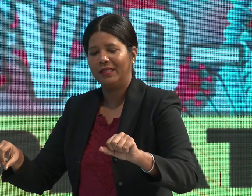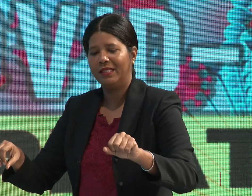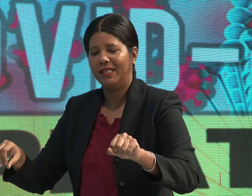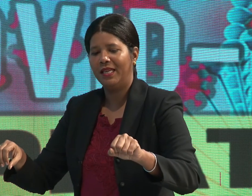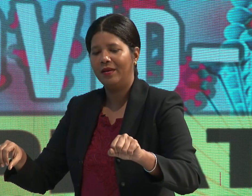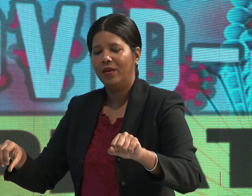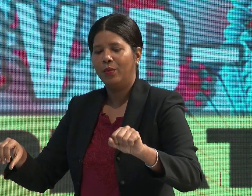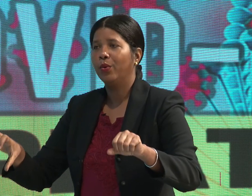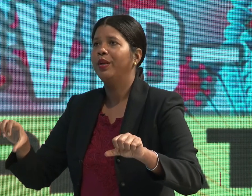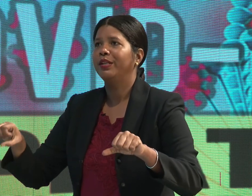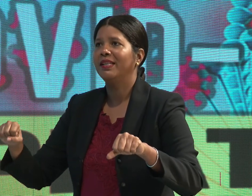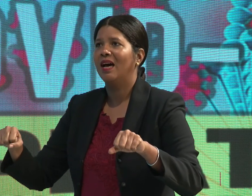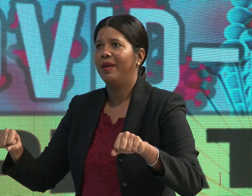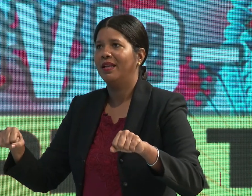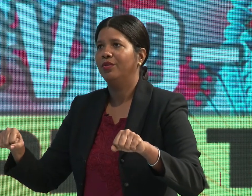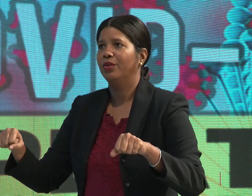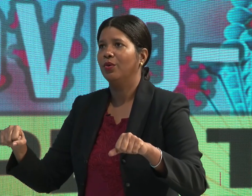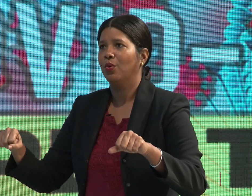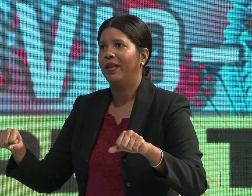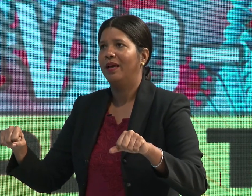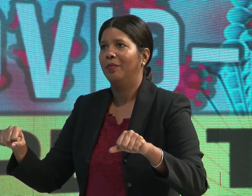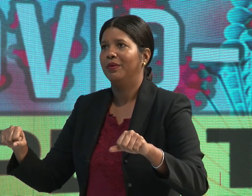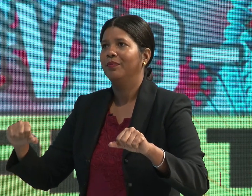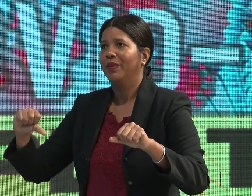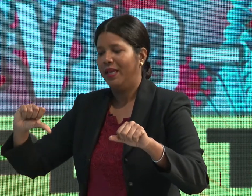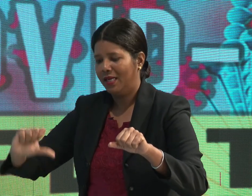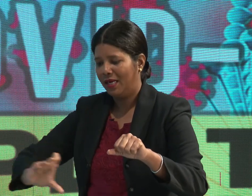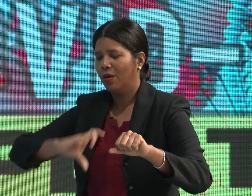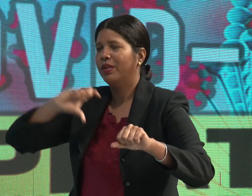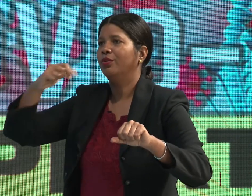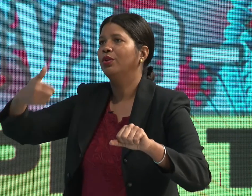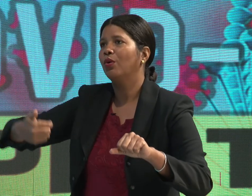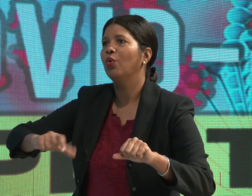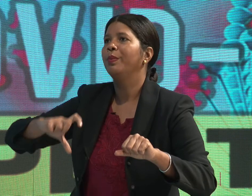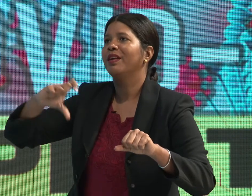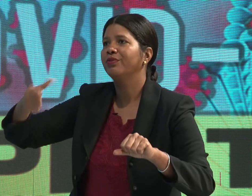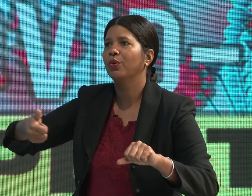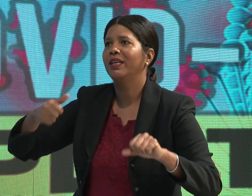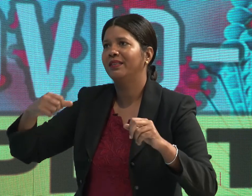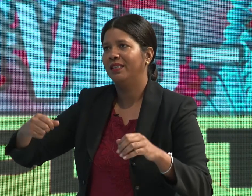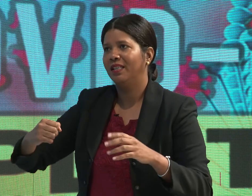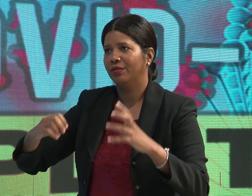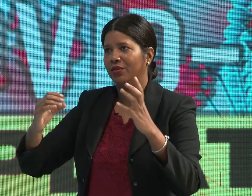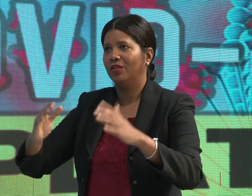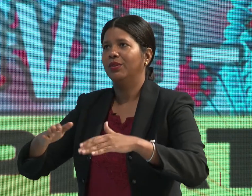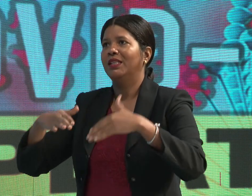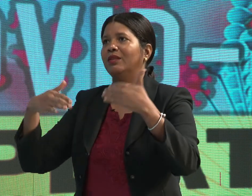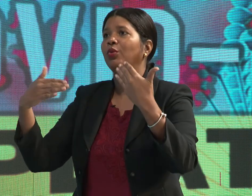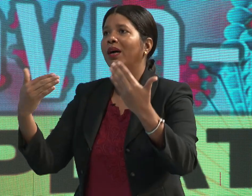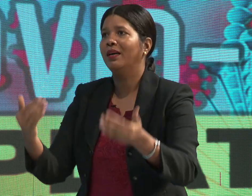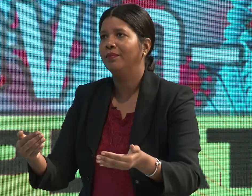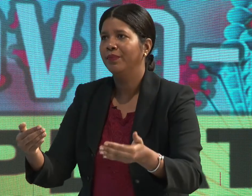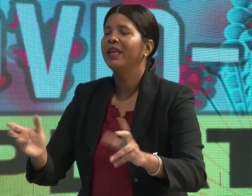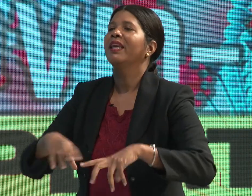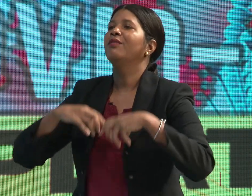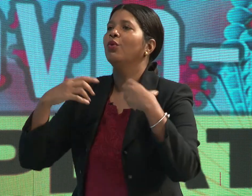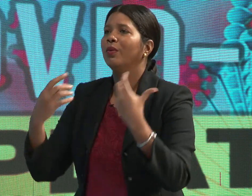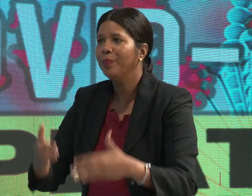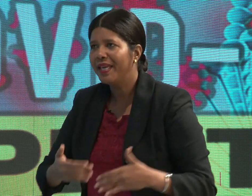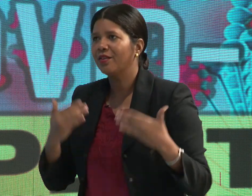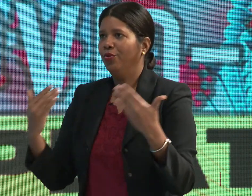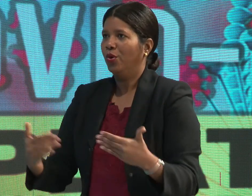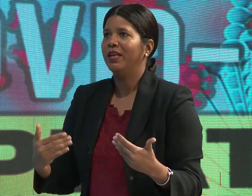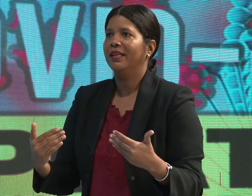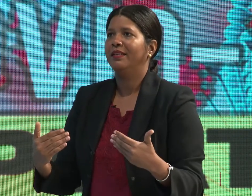jullie hebben dat idee, we willen je daarbij natuurlijk ook wel helpen. En dan gaan we natuurlijk ook meer voorlichting geven. Dus als we er naartoe gaan, geven we